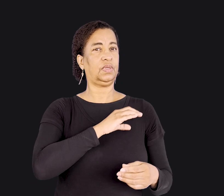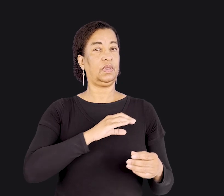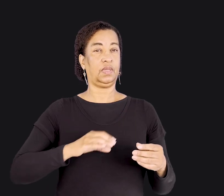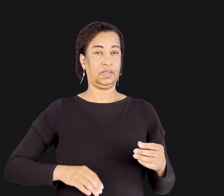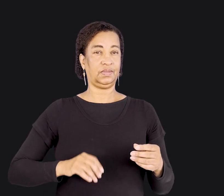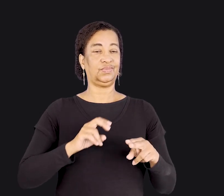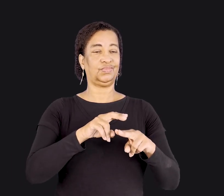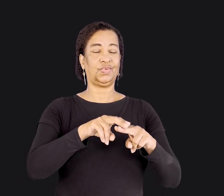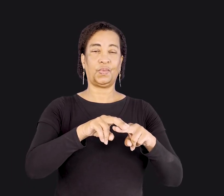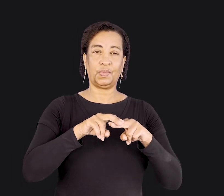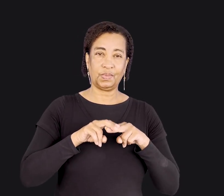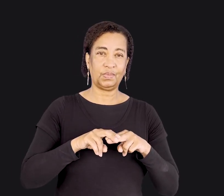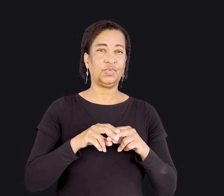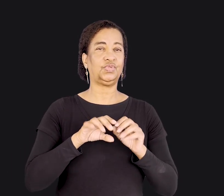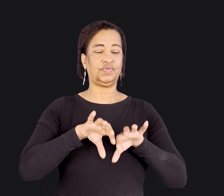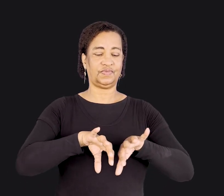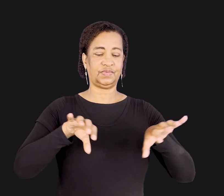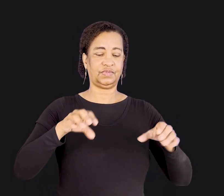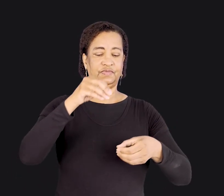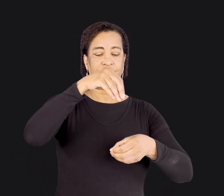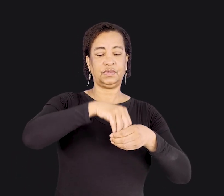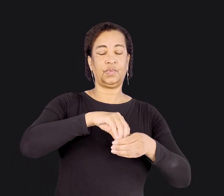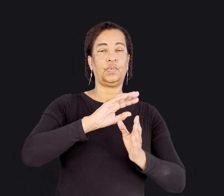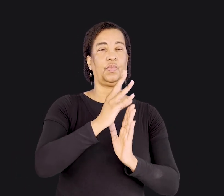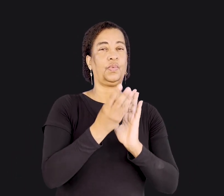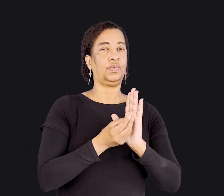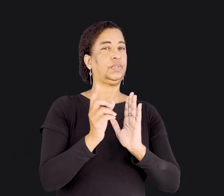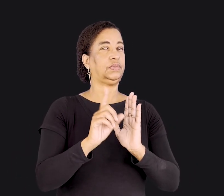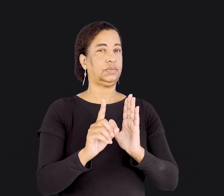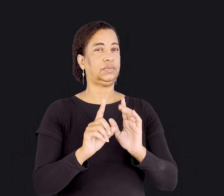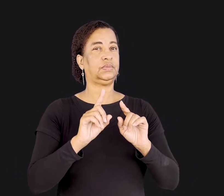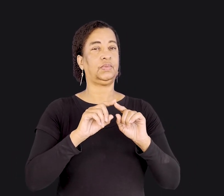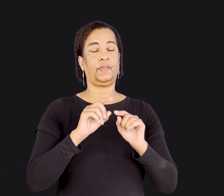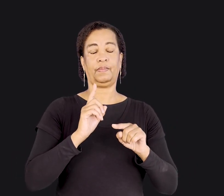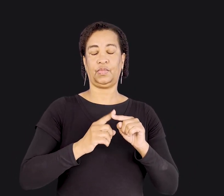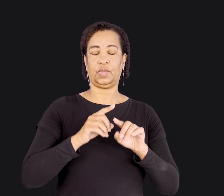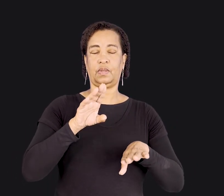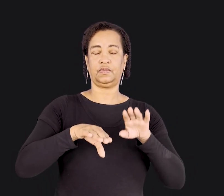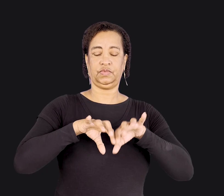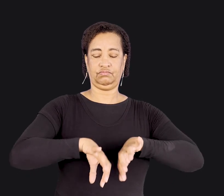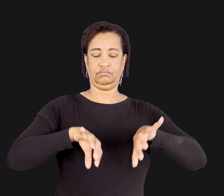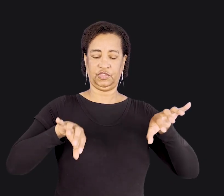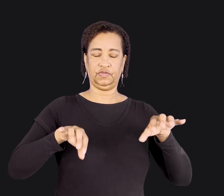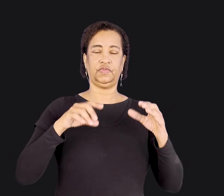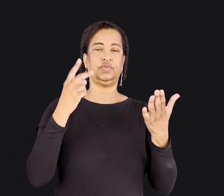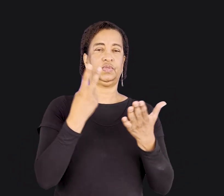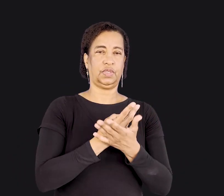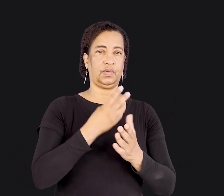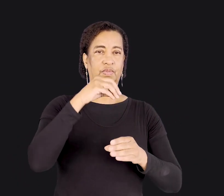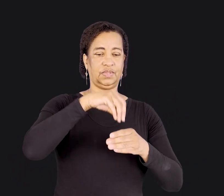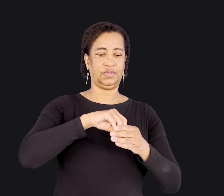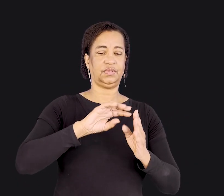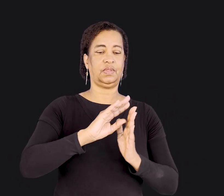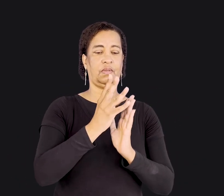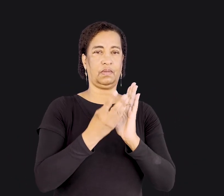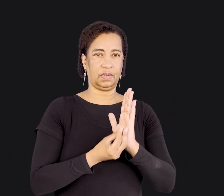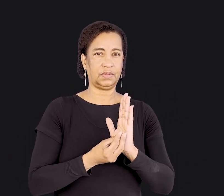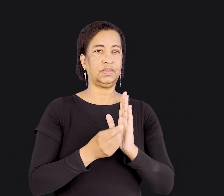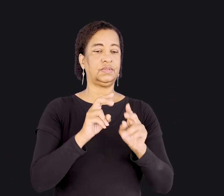era a causa das divisões dentro daquela igreja. Geralmente as divisões que ocorrem nas igrejas não são causadas por Cristo, mas